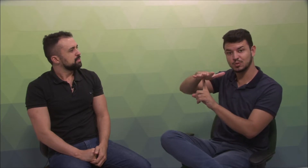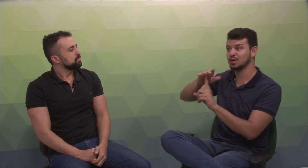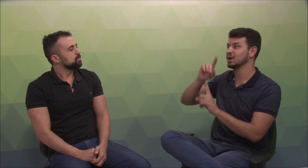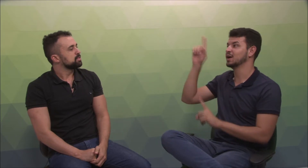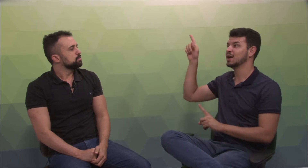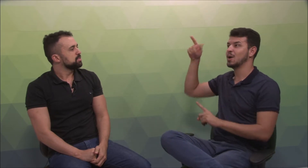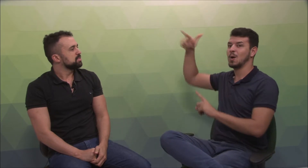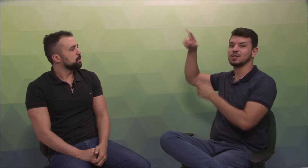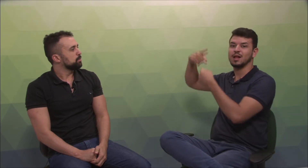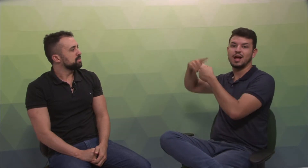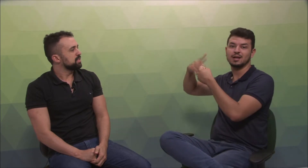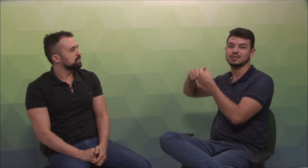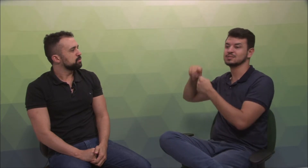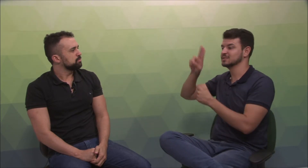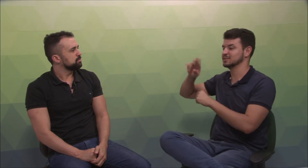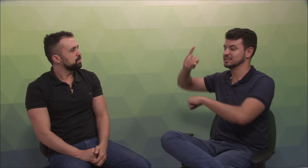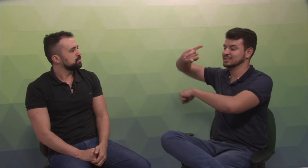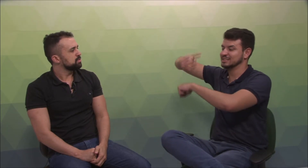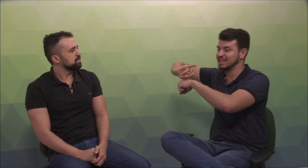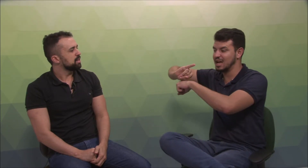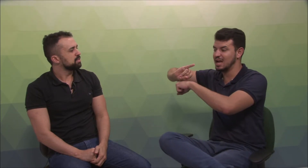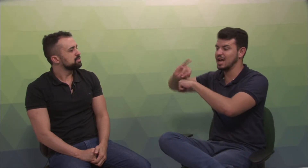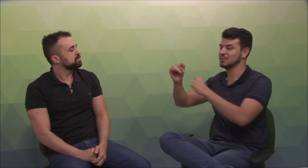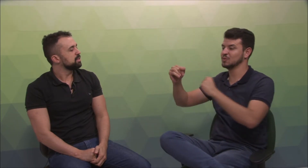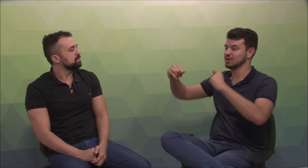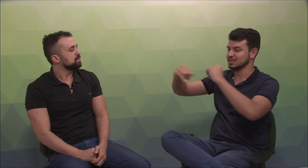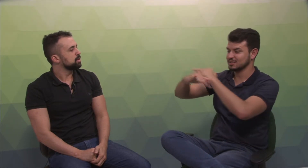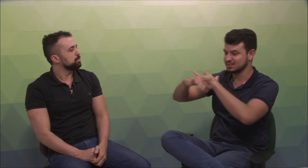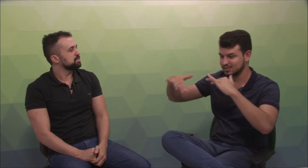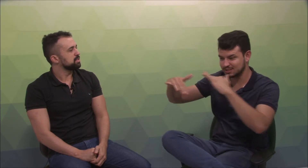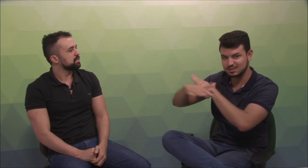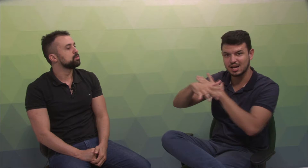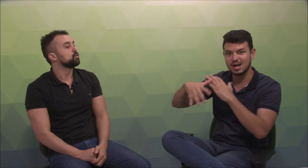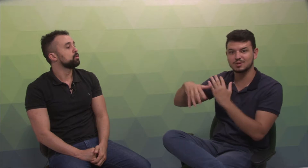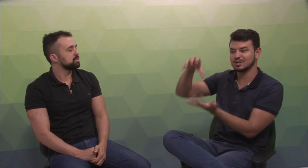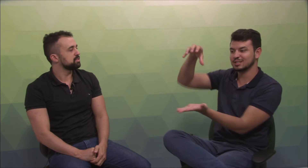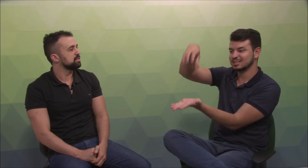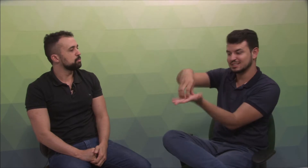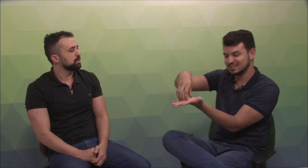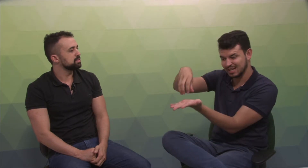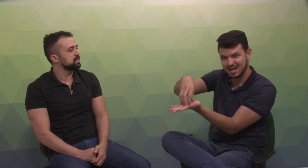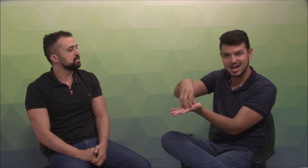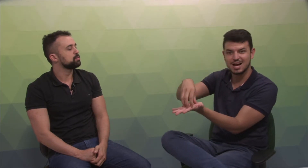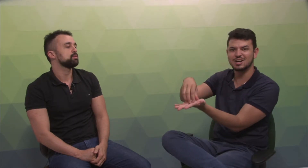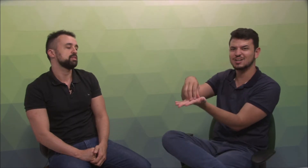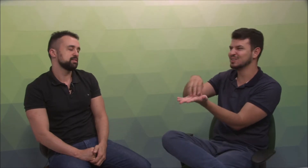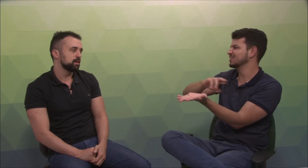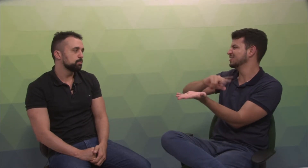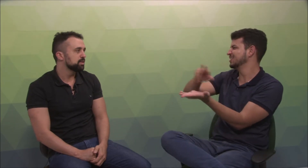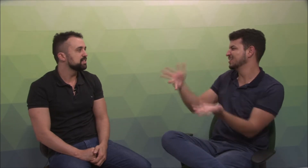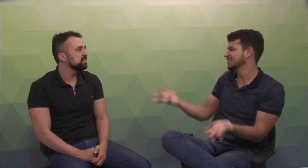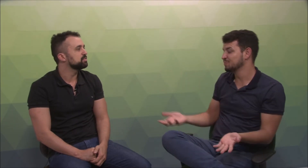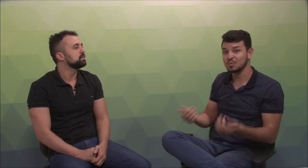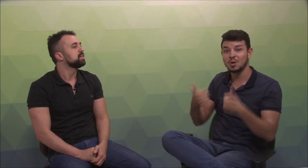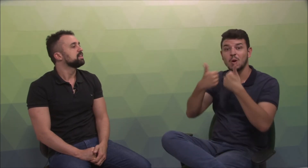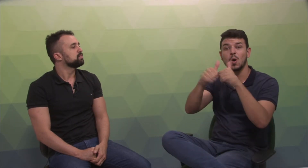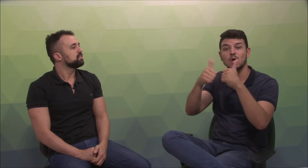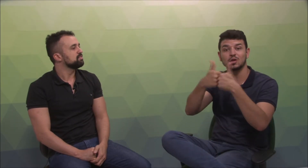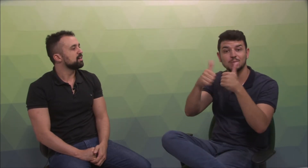Nós temos esse sinal para centro, em outras cidades tem esse sinal para centro, ou esse sinal para centro, ou esse sinal para centro. Então tem